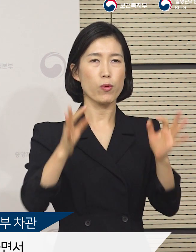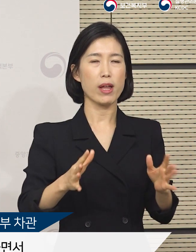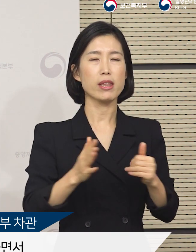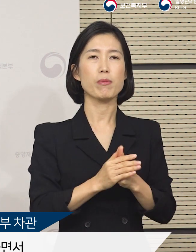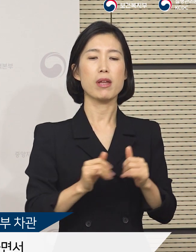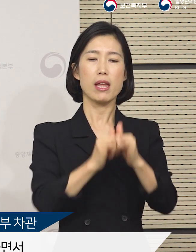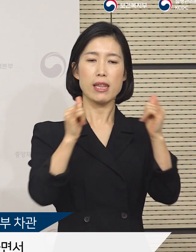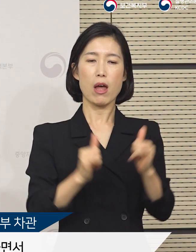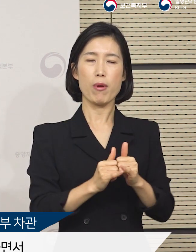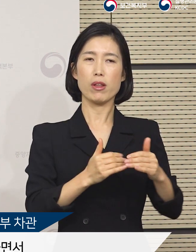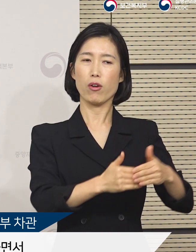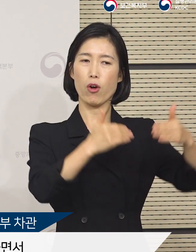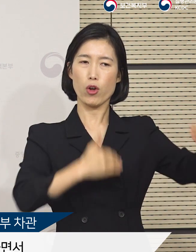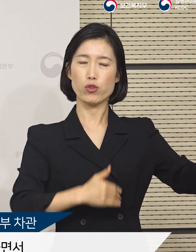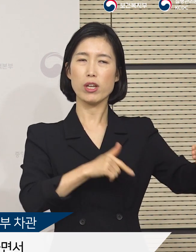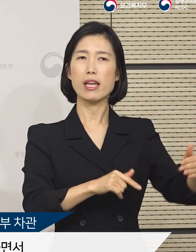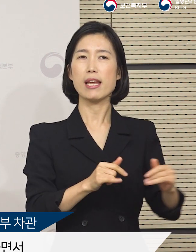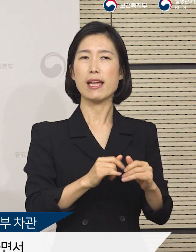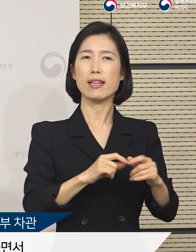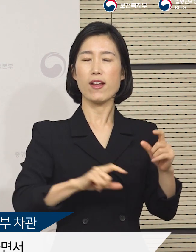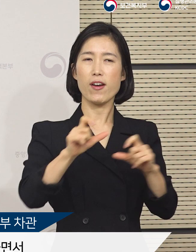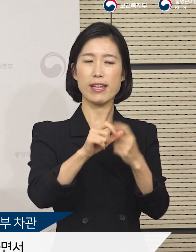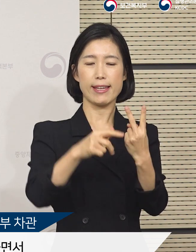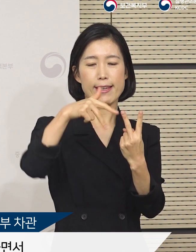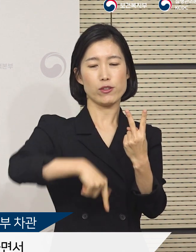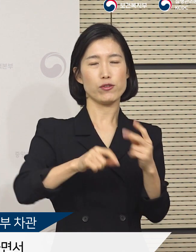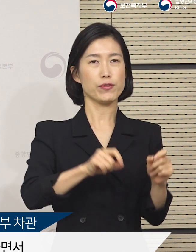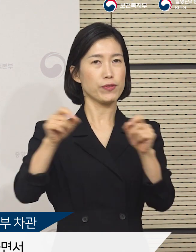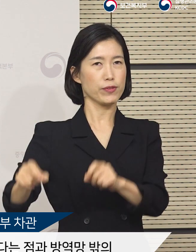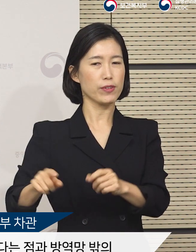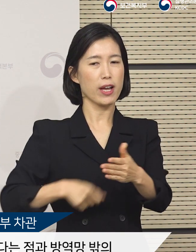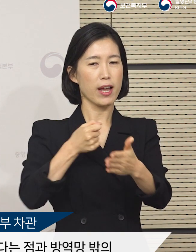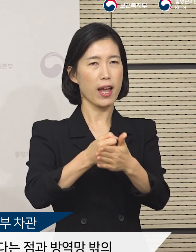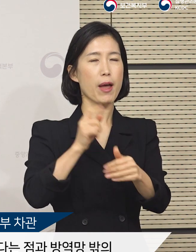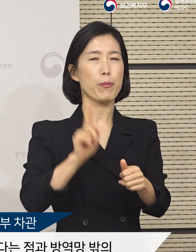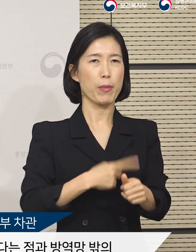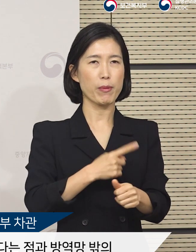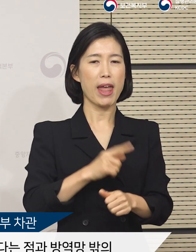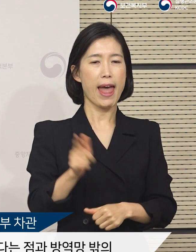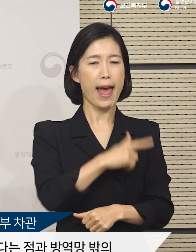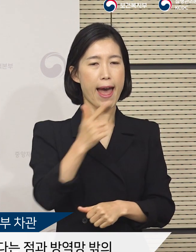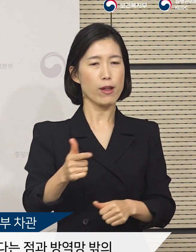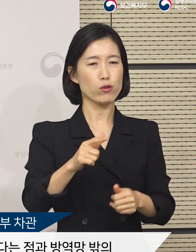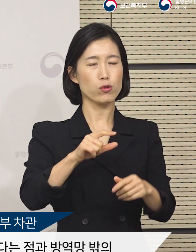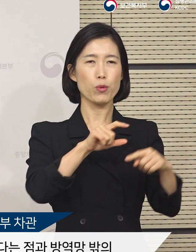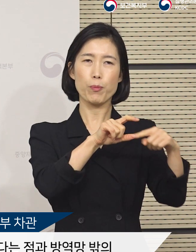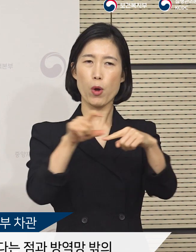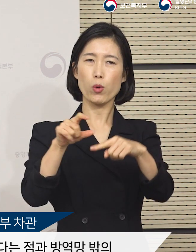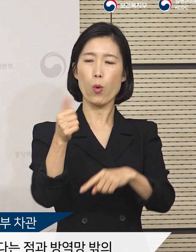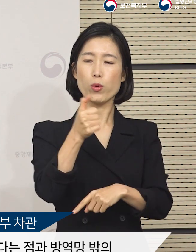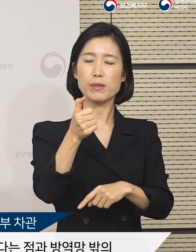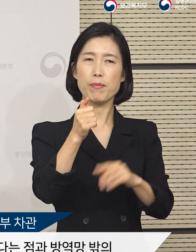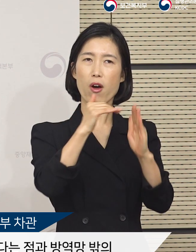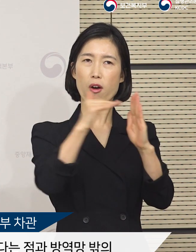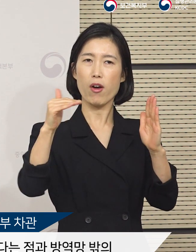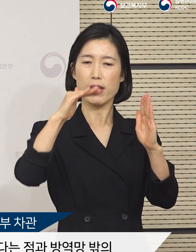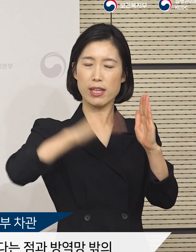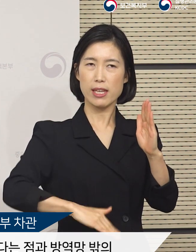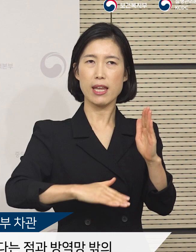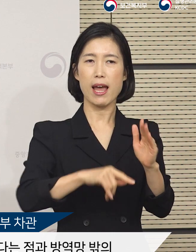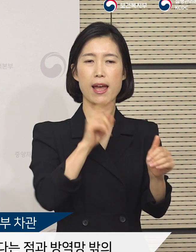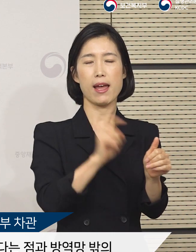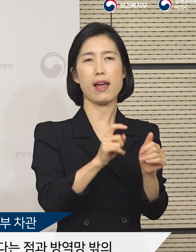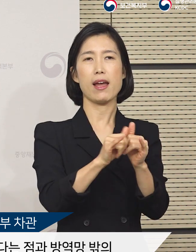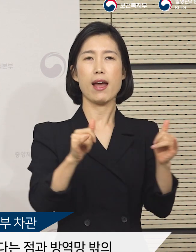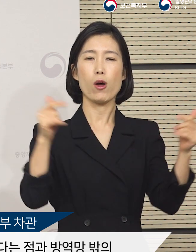사회적 거리두기를 2주간 더 연장하기로 결정하면서 하루 평균 50명 이하로 확진 환자